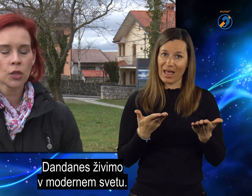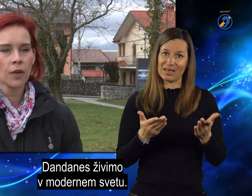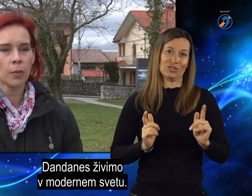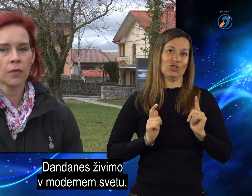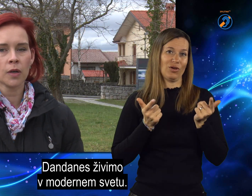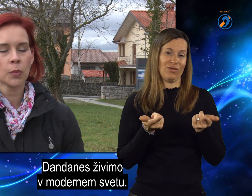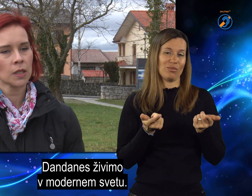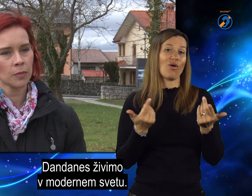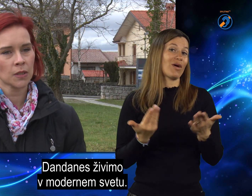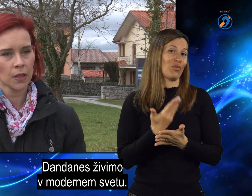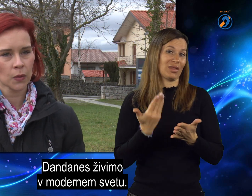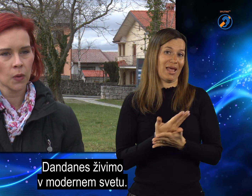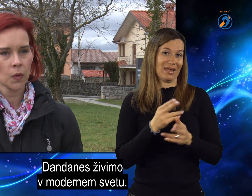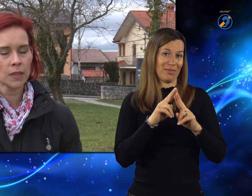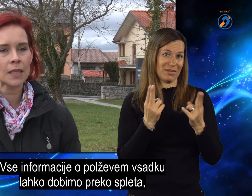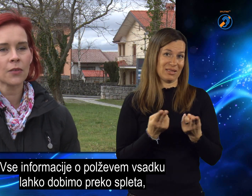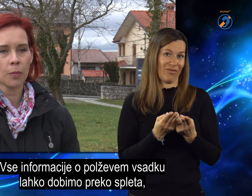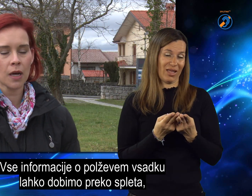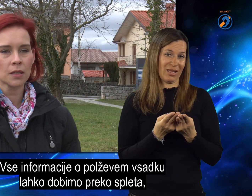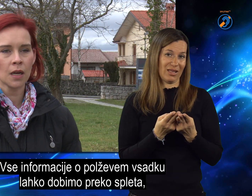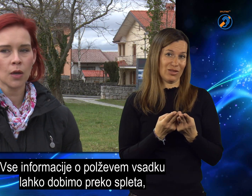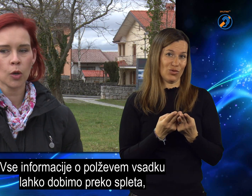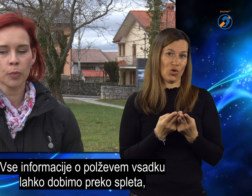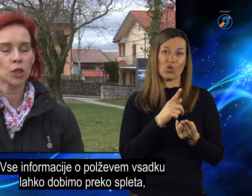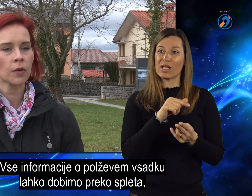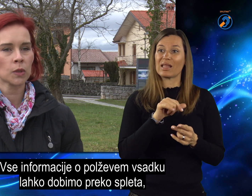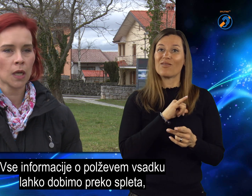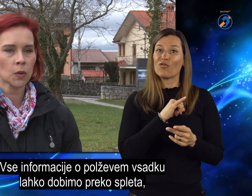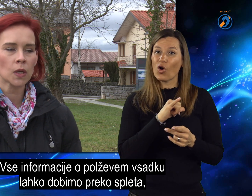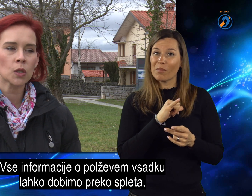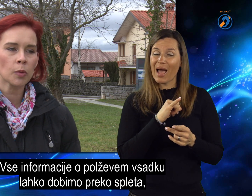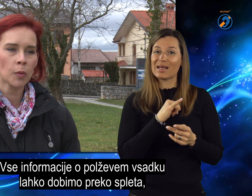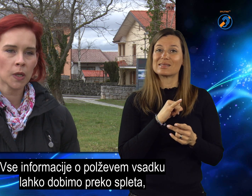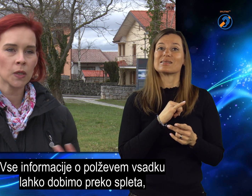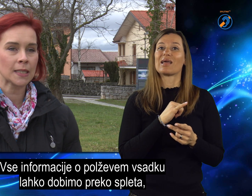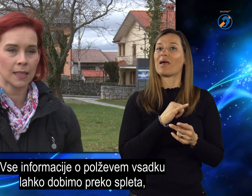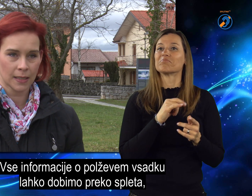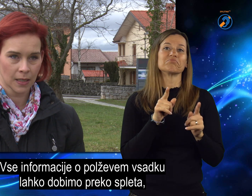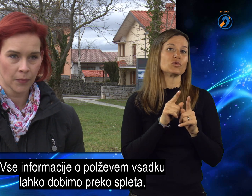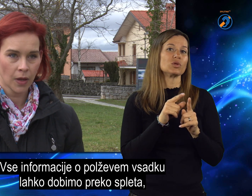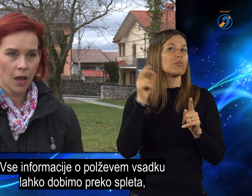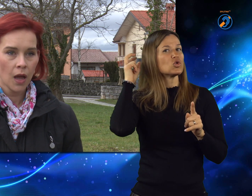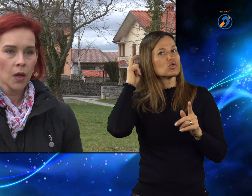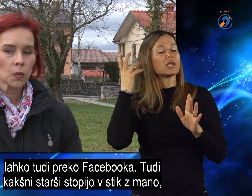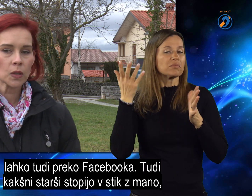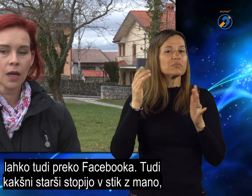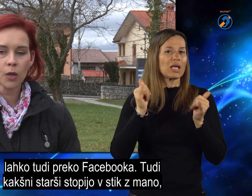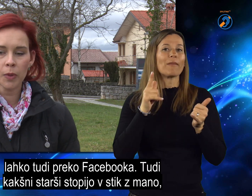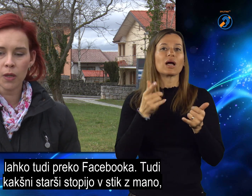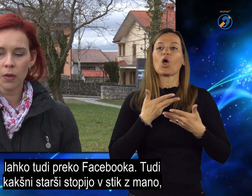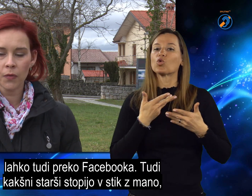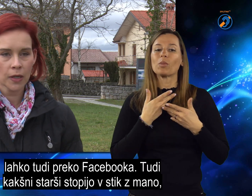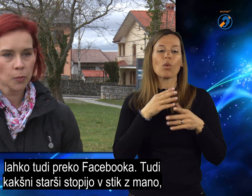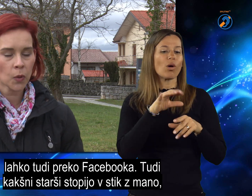Danes živimo v modernem svetu. Vse te informacije o polževem vsadku lahko dobimo preko interneta. Tudi